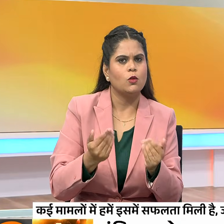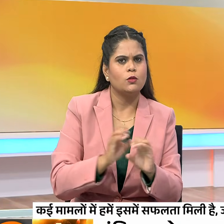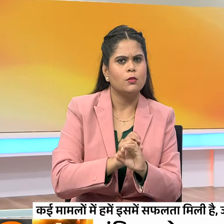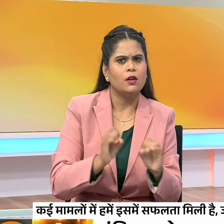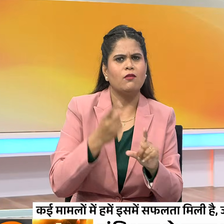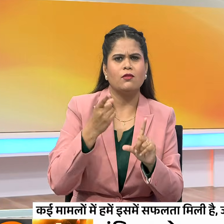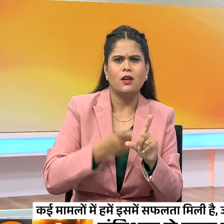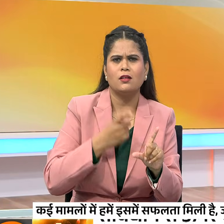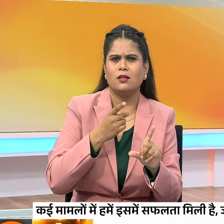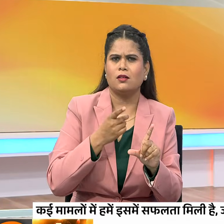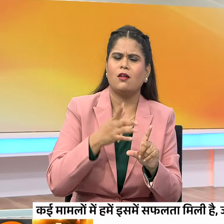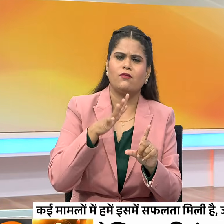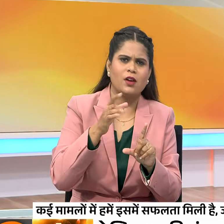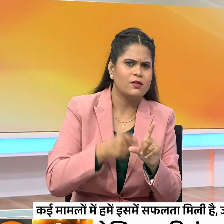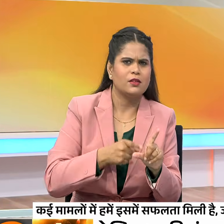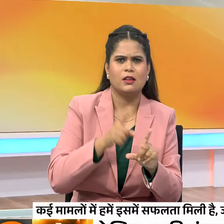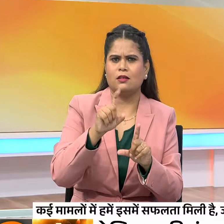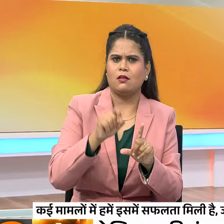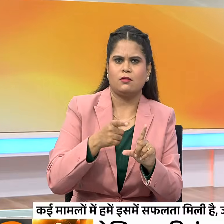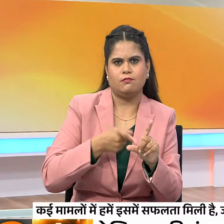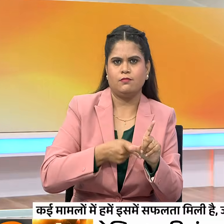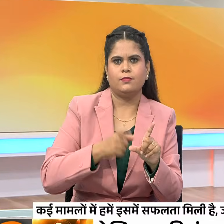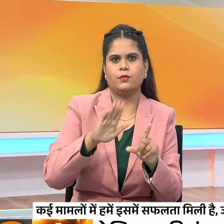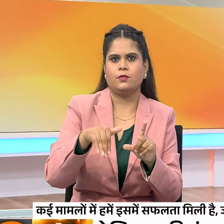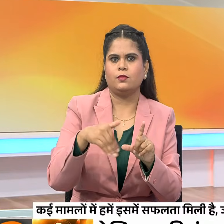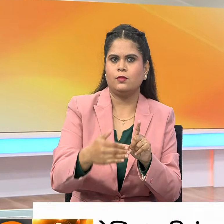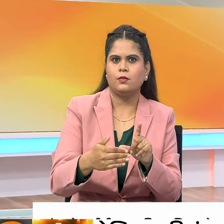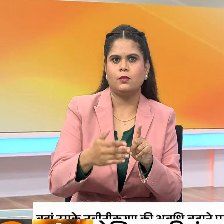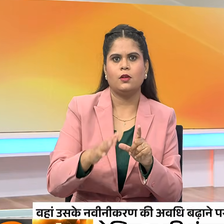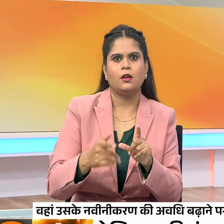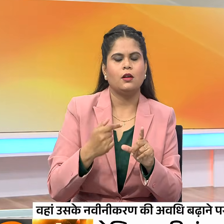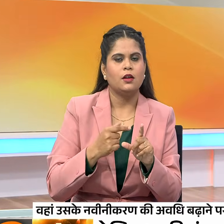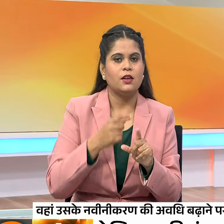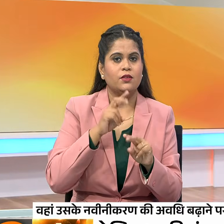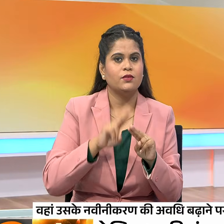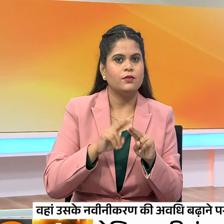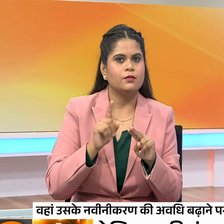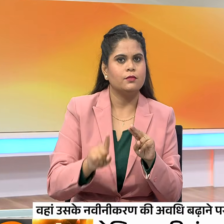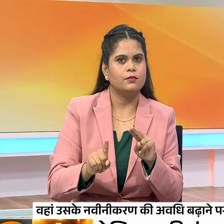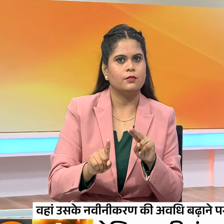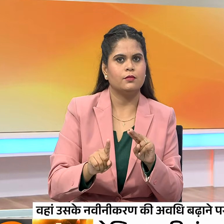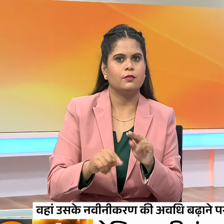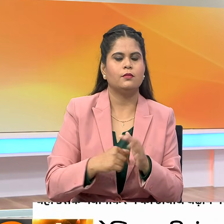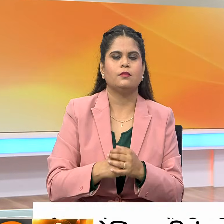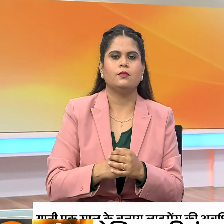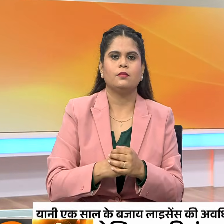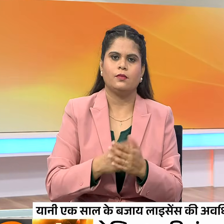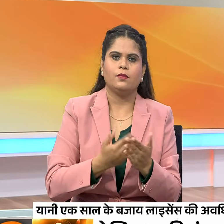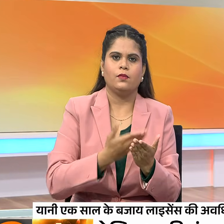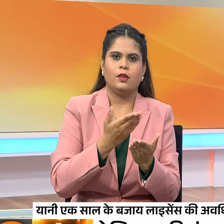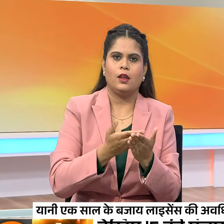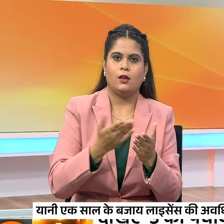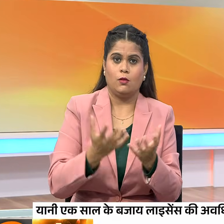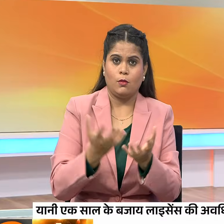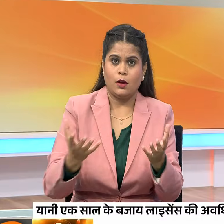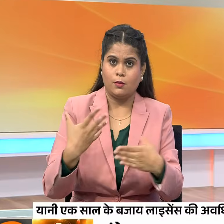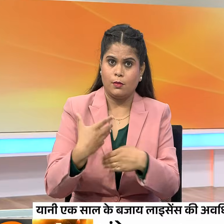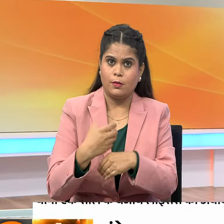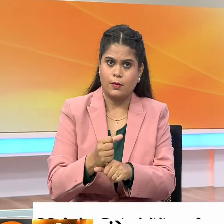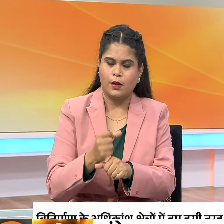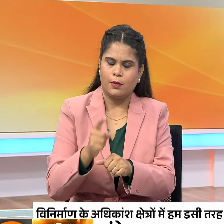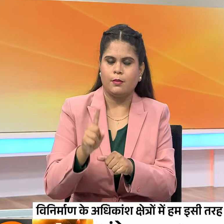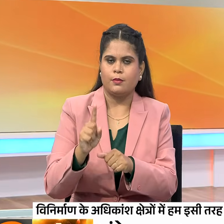1 year, it could be 5 year, 10 year, 15 year or 20 years. So that type of approach in most of the sectors of manufacturing we are trying to